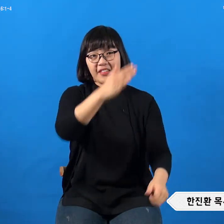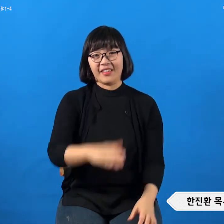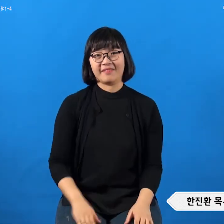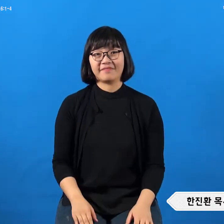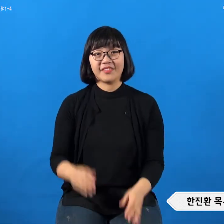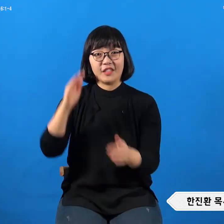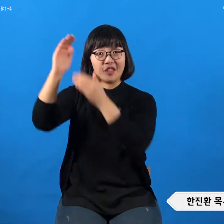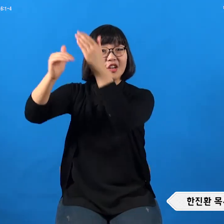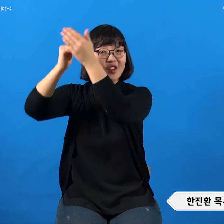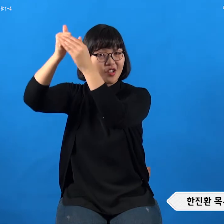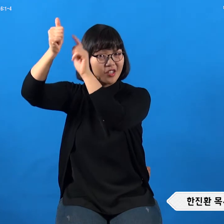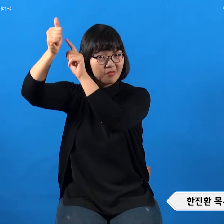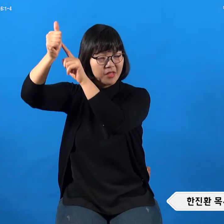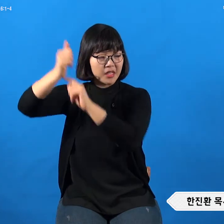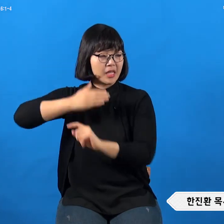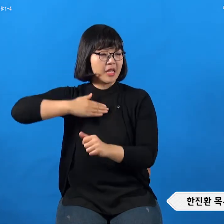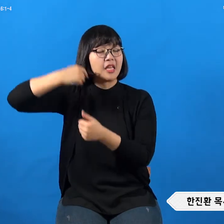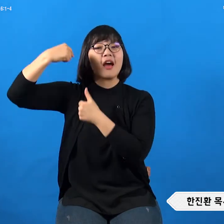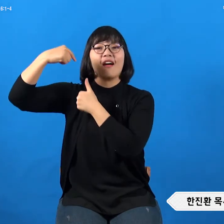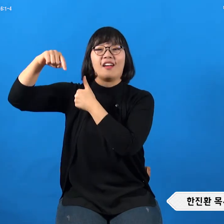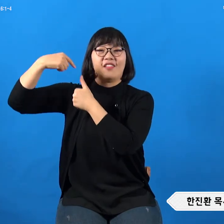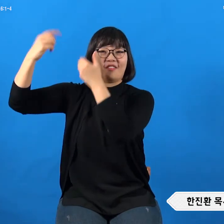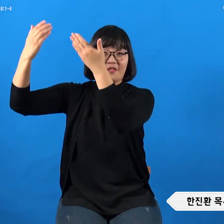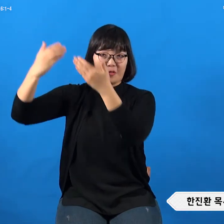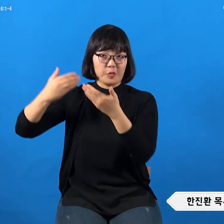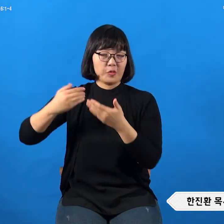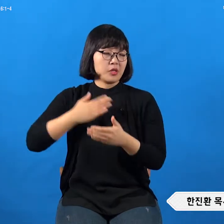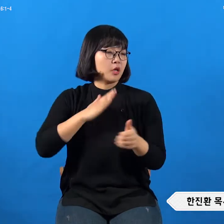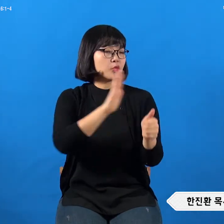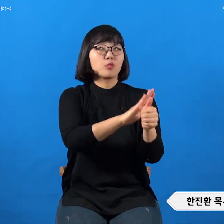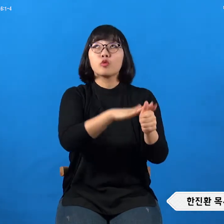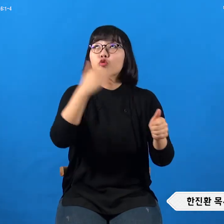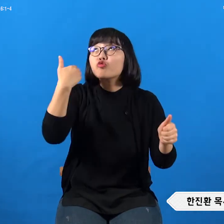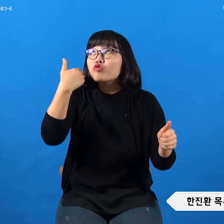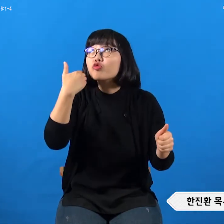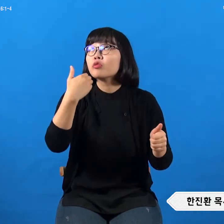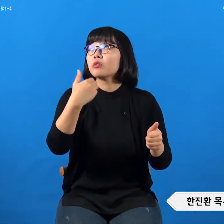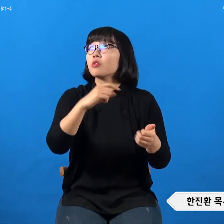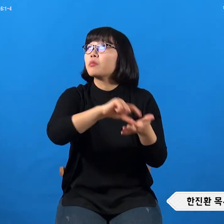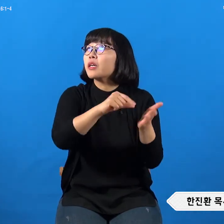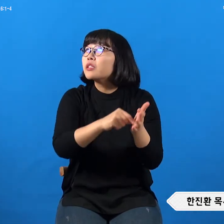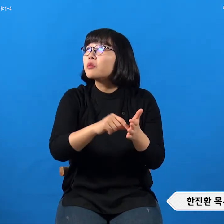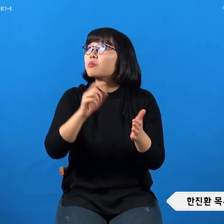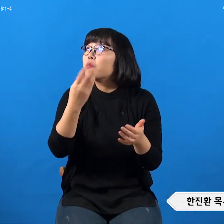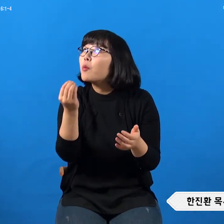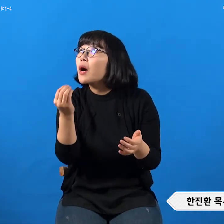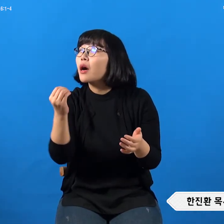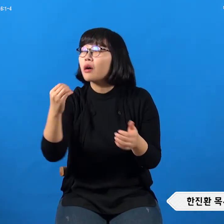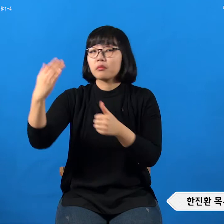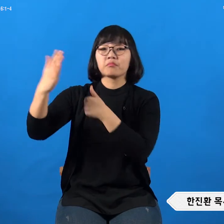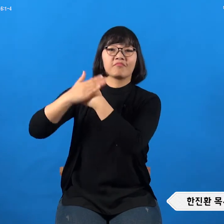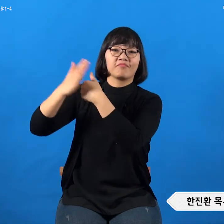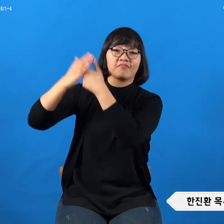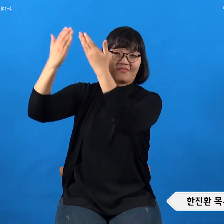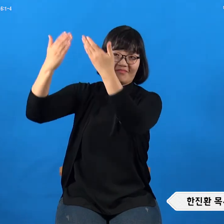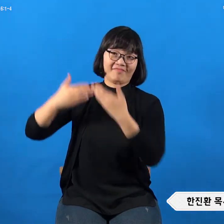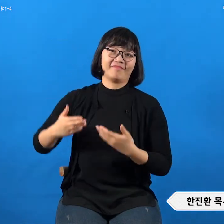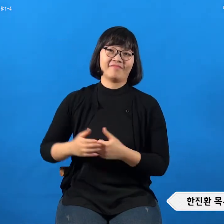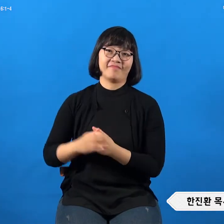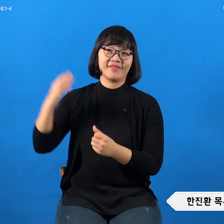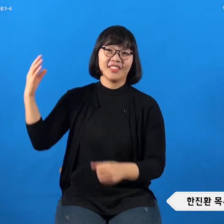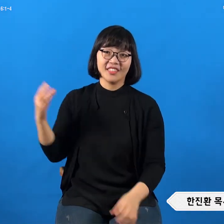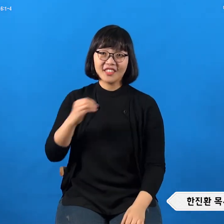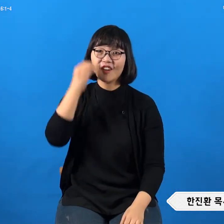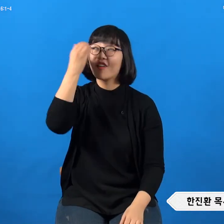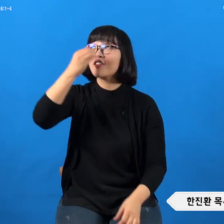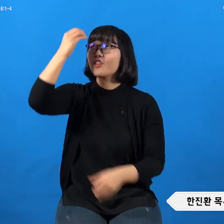것입니다. 그럴 때 그 이웃을 최선을 다해서 힘껏 도우면 됩니다. 성령이 감동 주시는